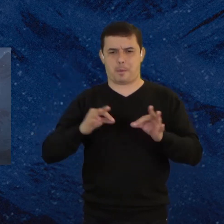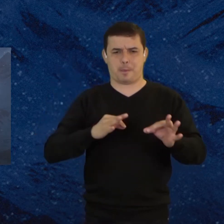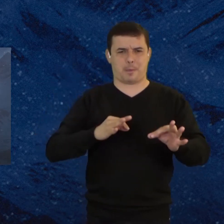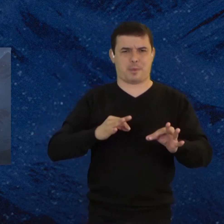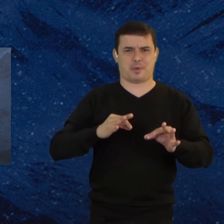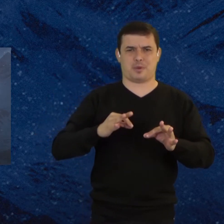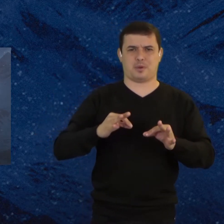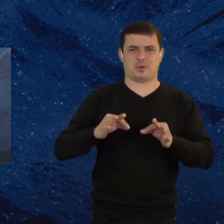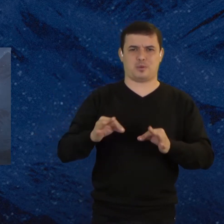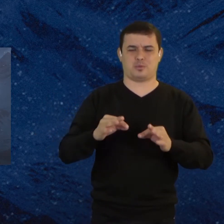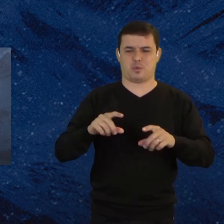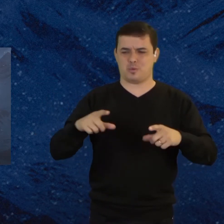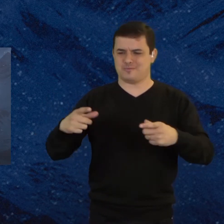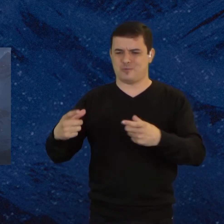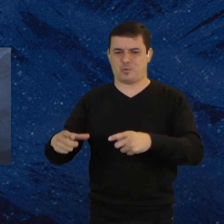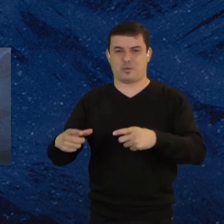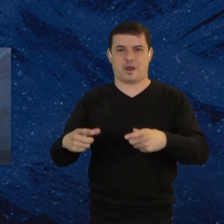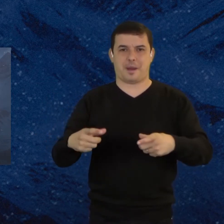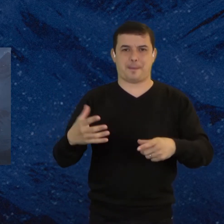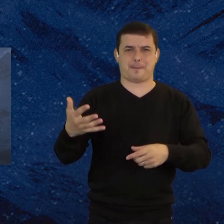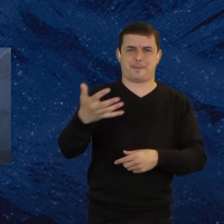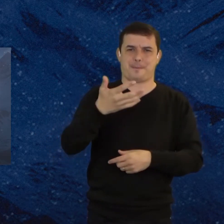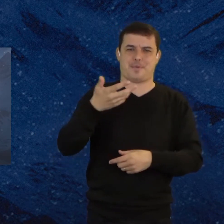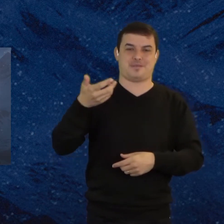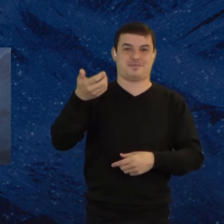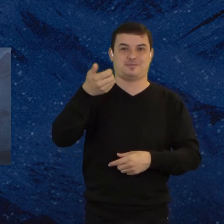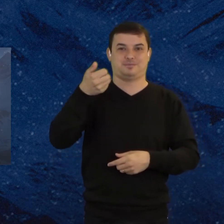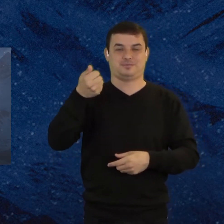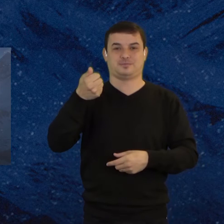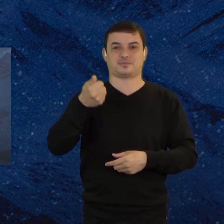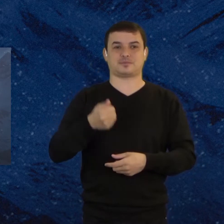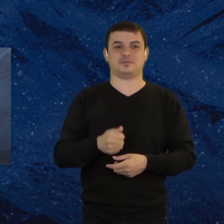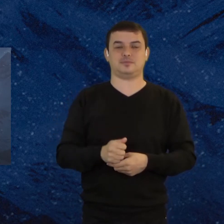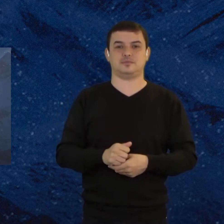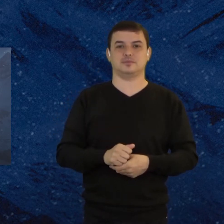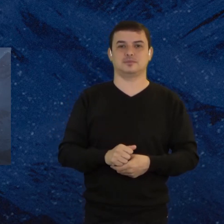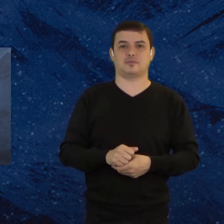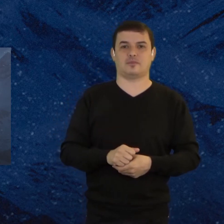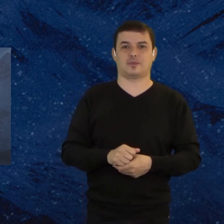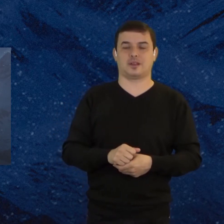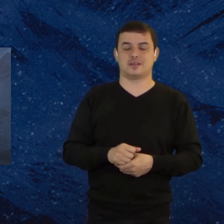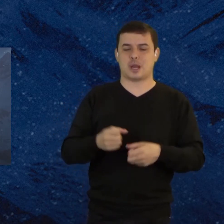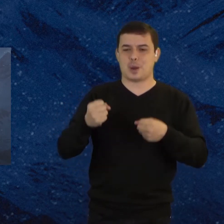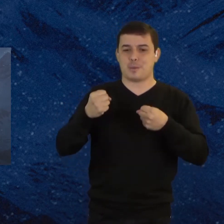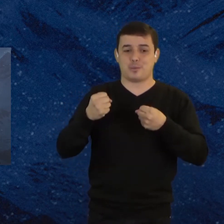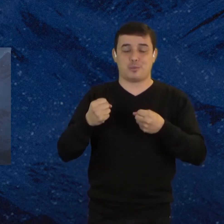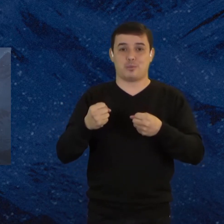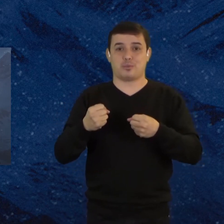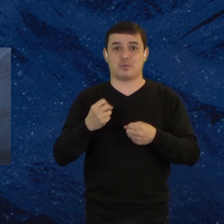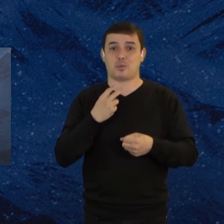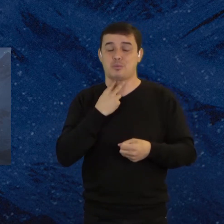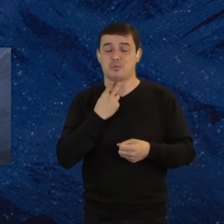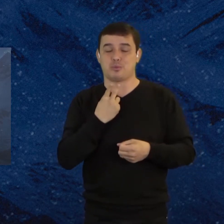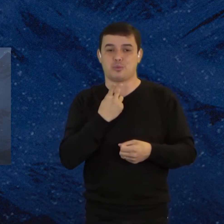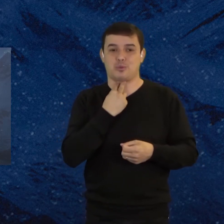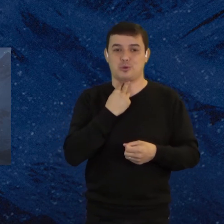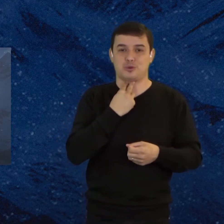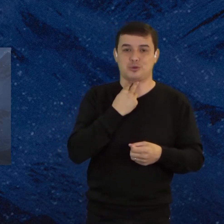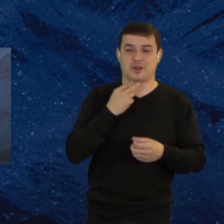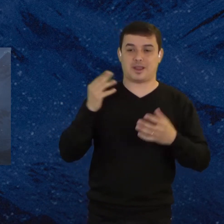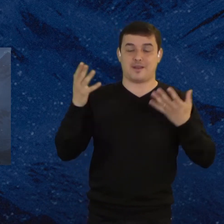preparou para nós. Um lugar maravilhoso, não é? E nós não estamos podendo ter na Estância eventos